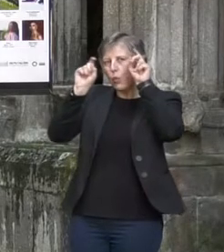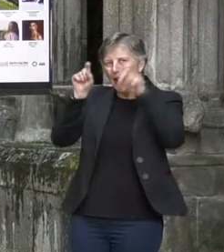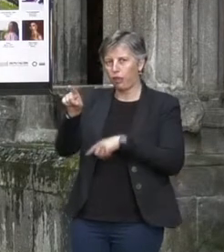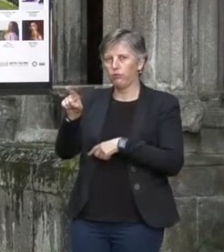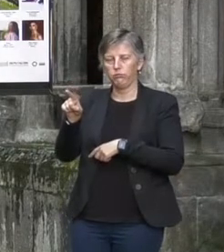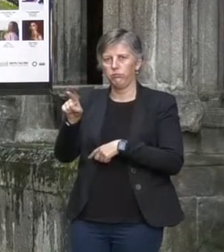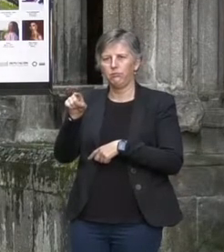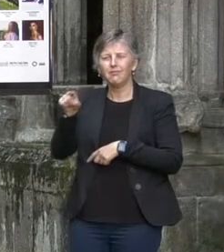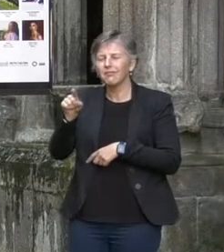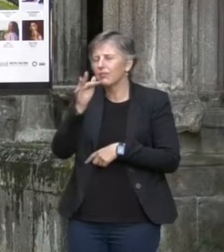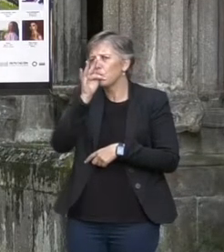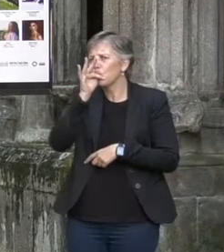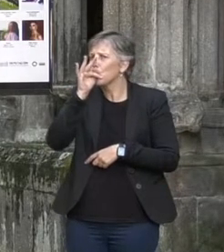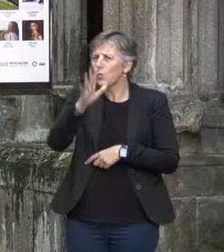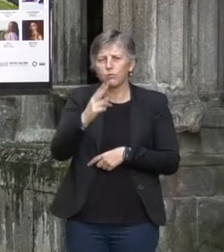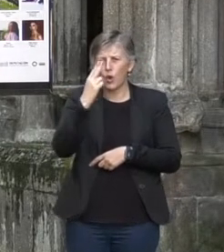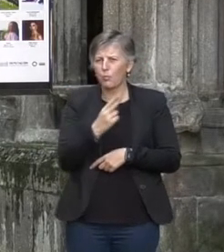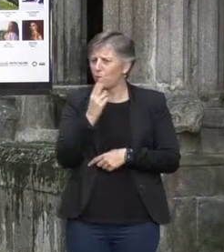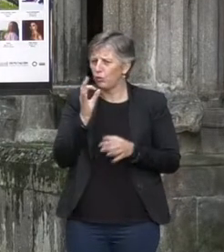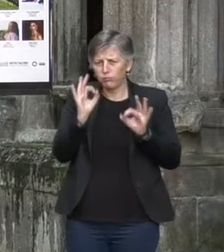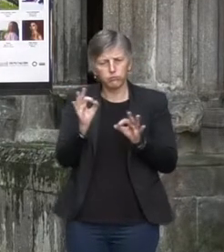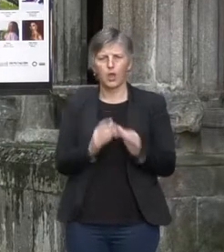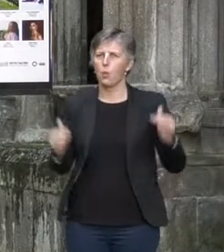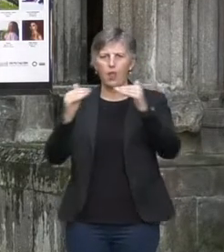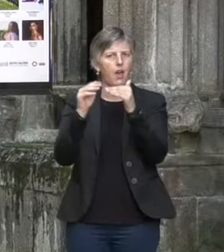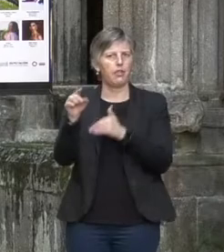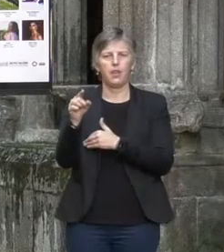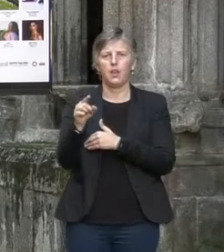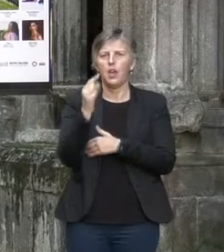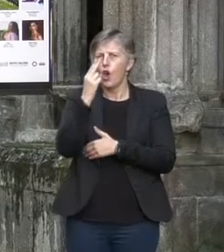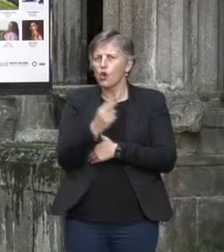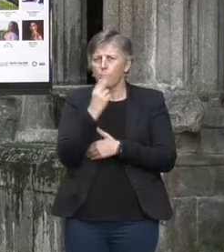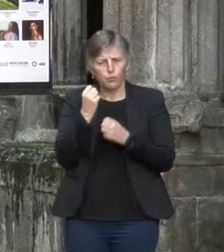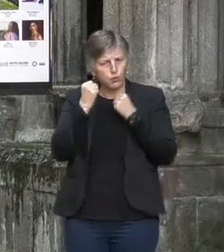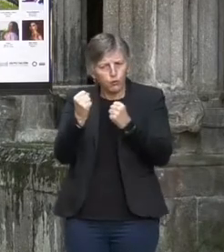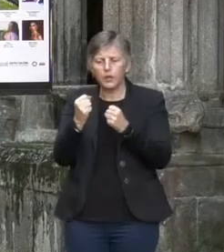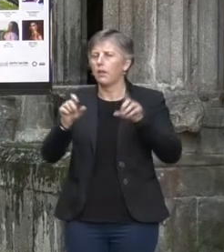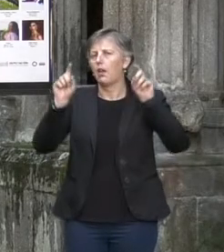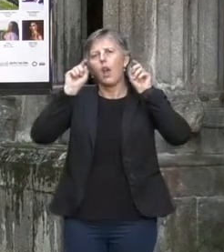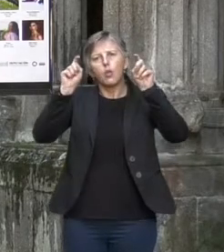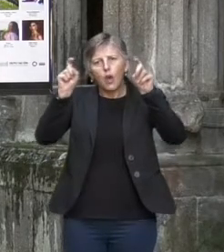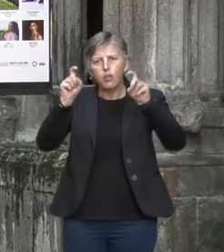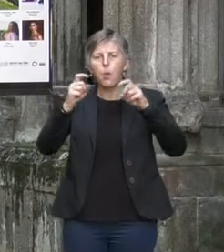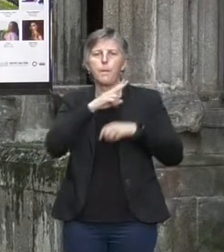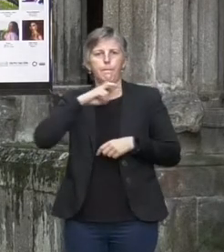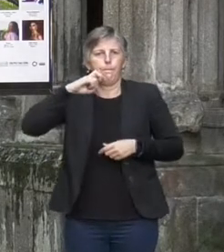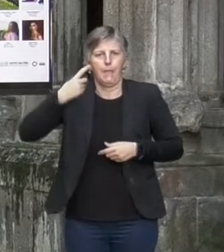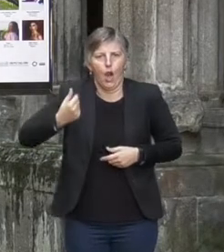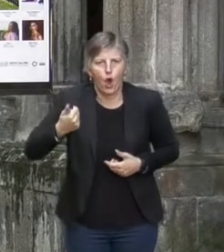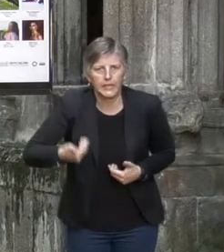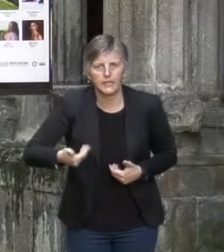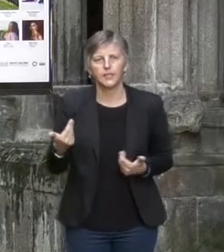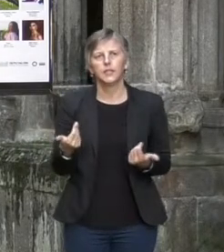moi comprometida coa igualdade, moi comprometida cunha educación en valores,